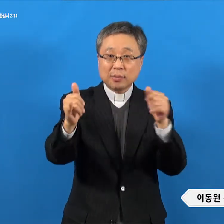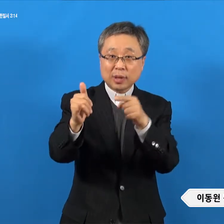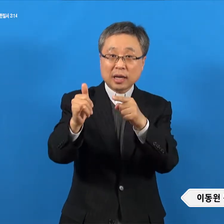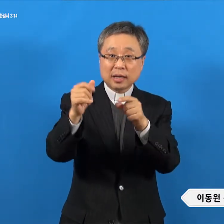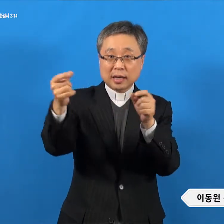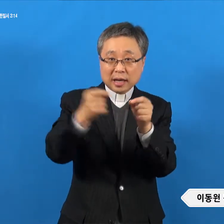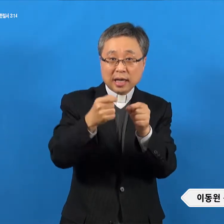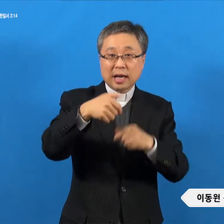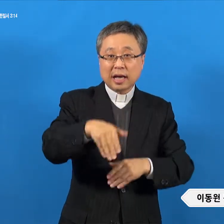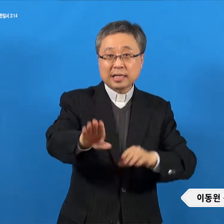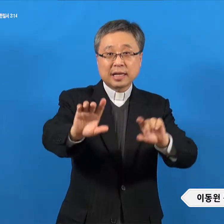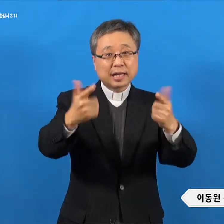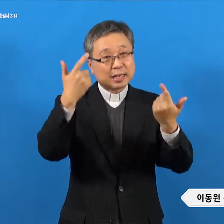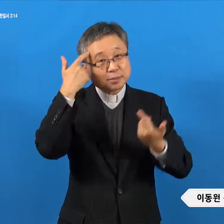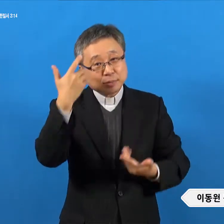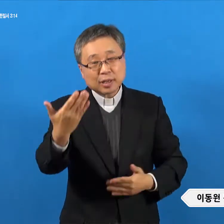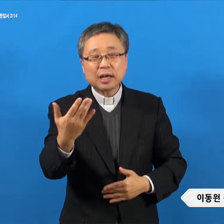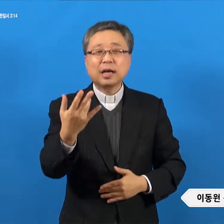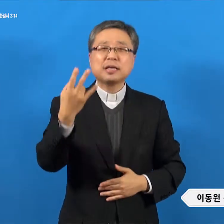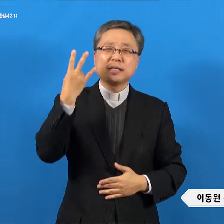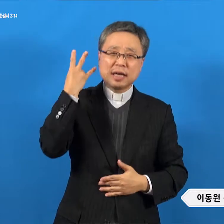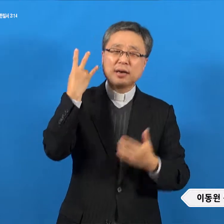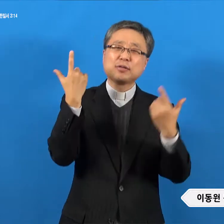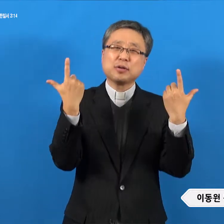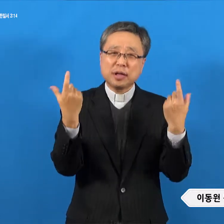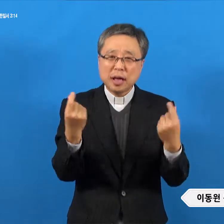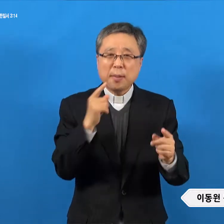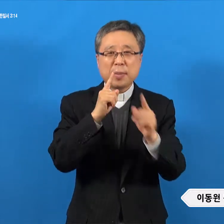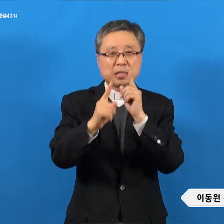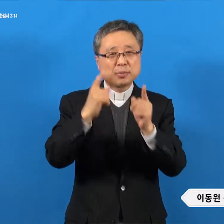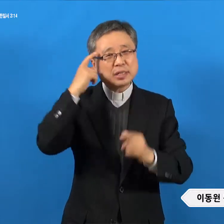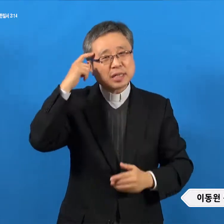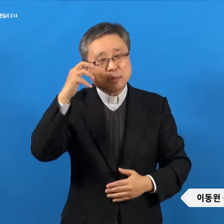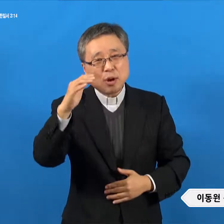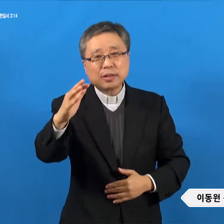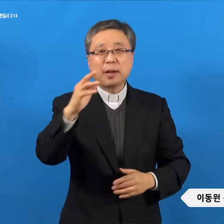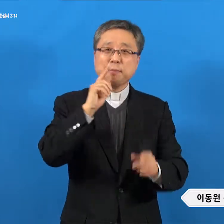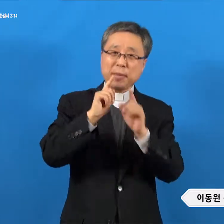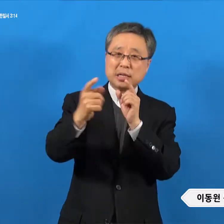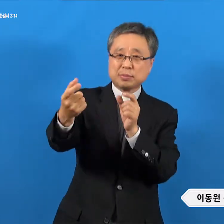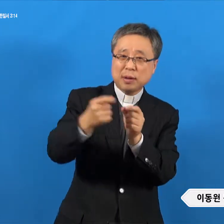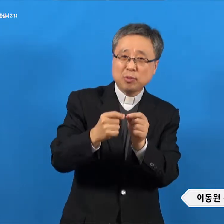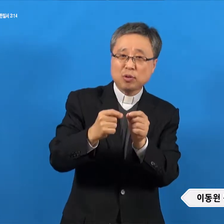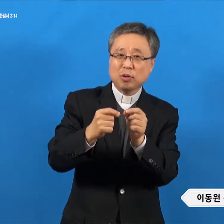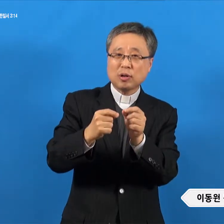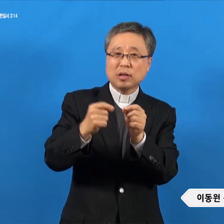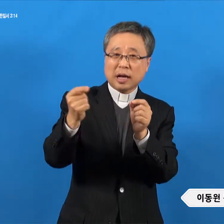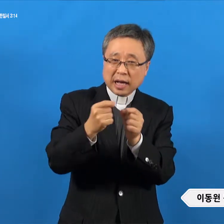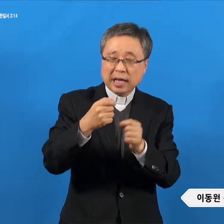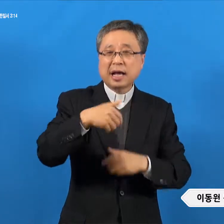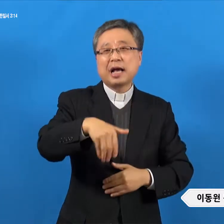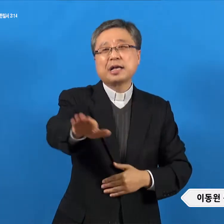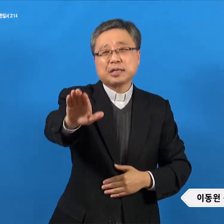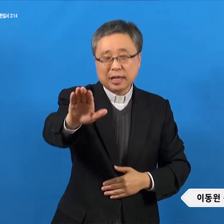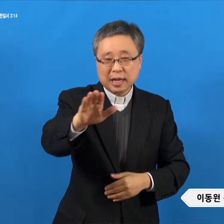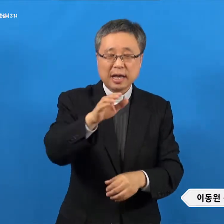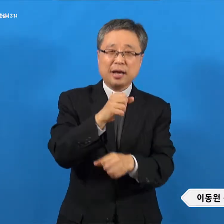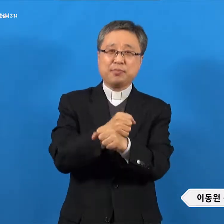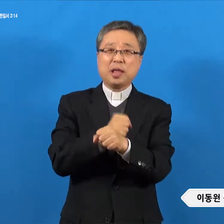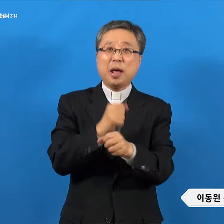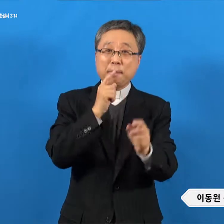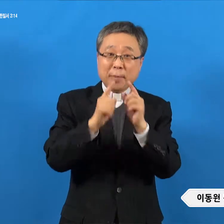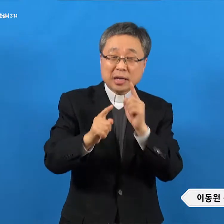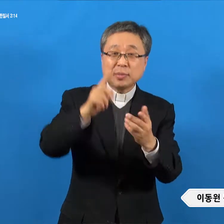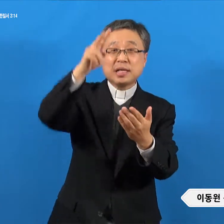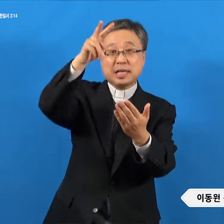않겠습니까? 네, 마찬가지입니다. 말씀을 사모한다. 말씀 앞으로 가까이 가셔야죠. 그리고